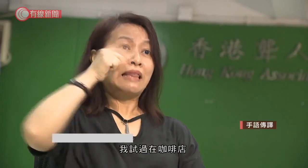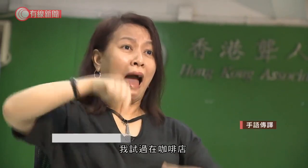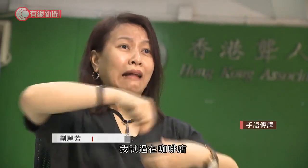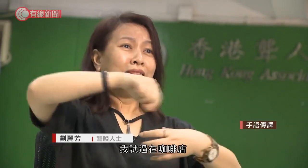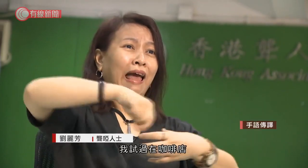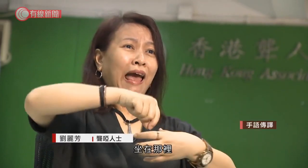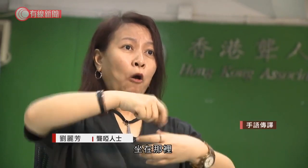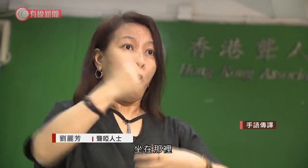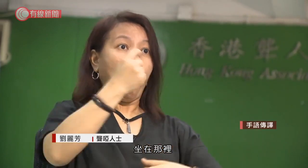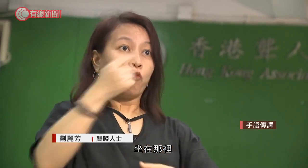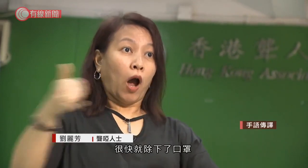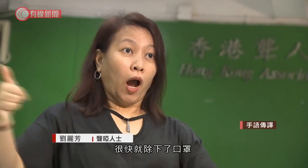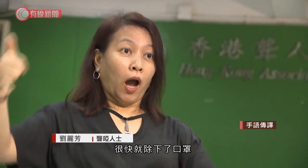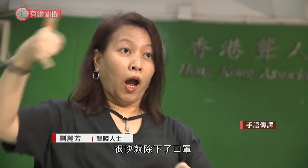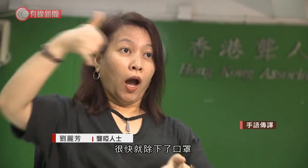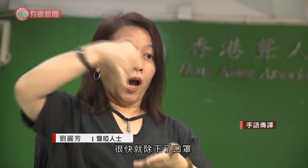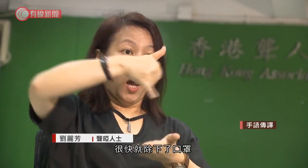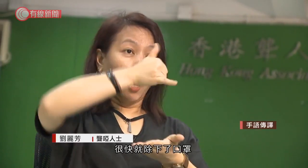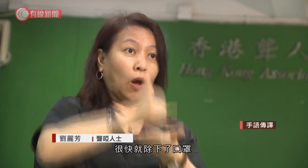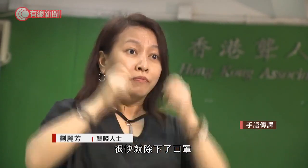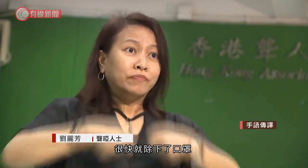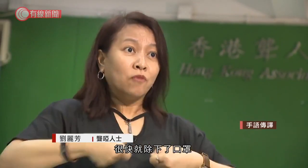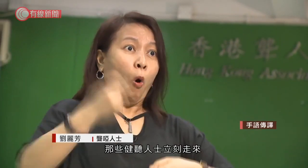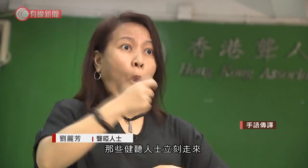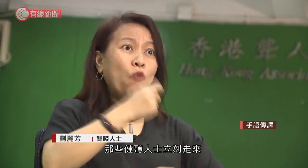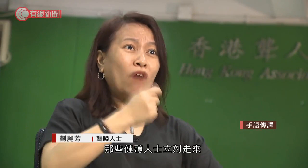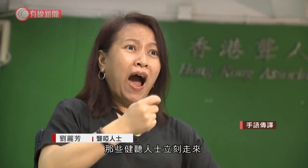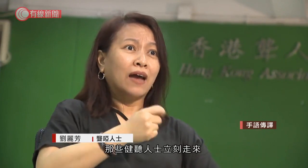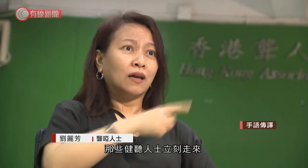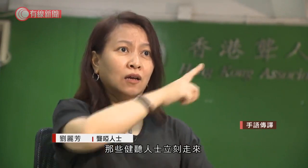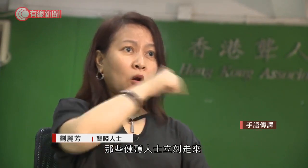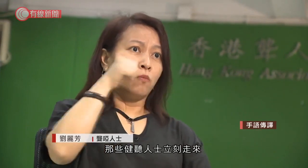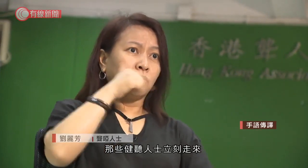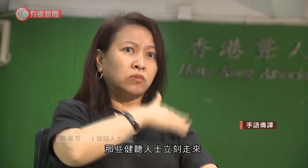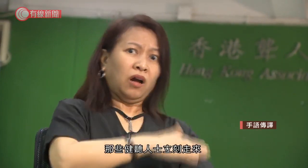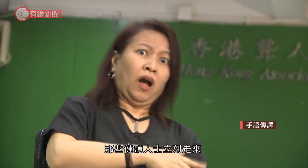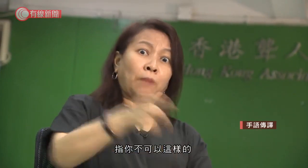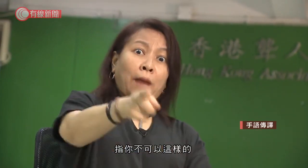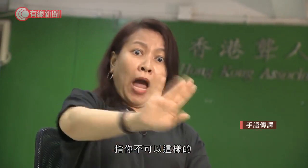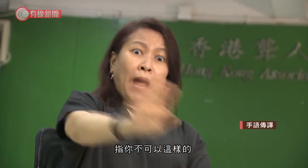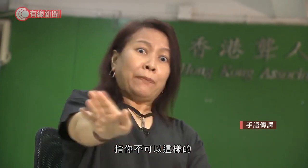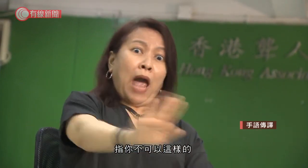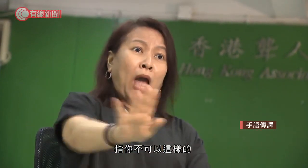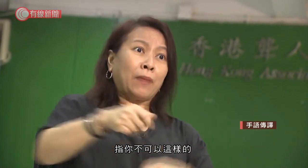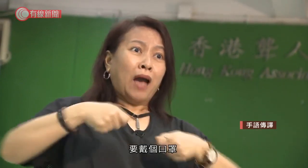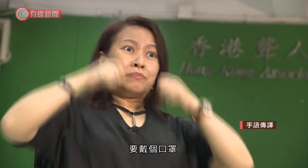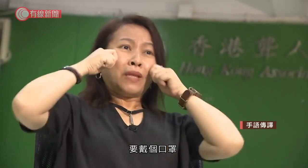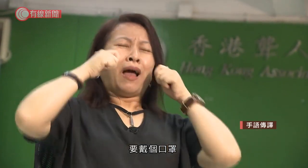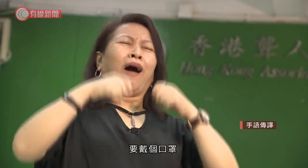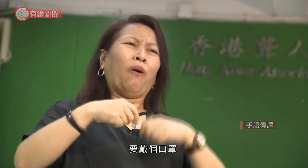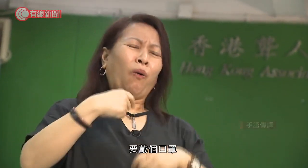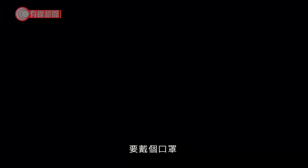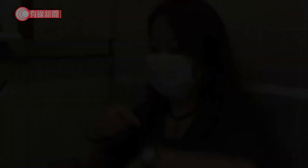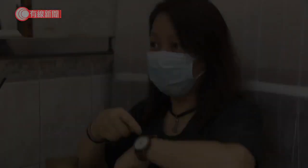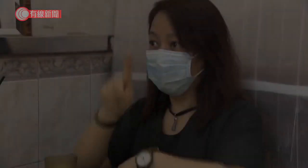我試過喺 cafe 坐喺度，好快就除低咗個口罩。嗰啲健聽人士就行埋嚟，就話你唔可以咁噶，要戴翻個